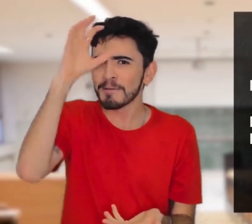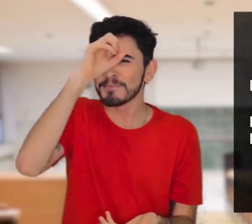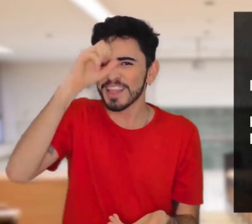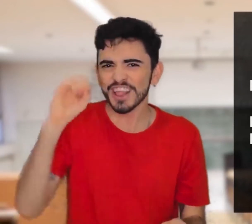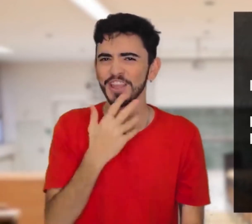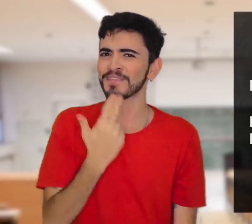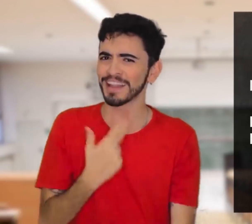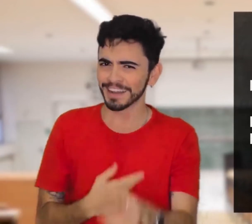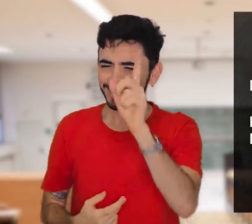língua nova.